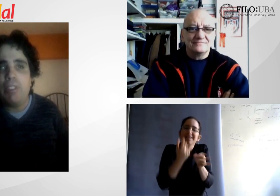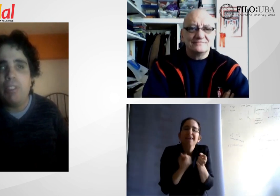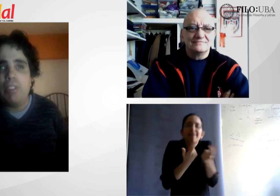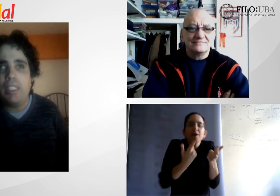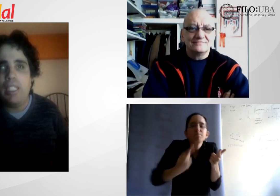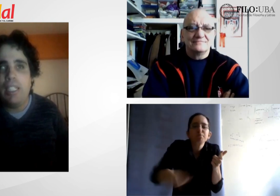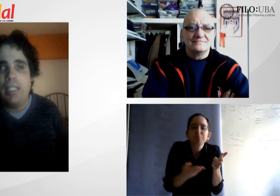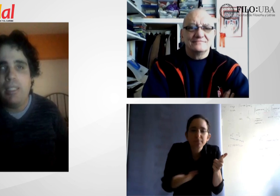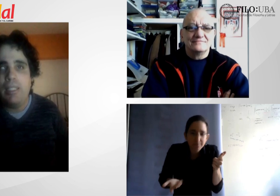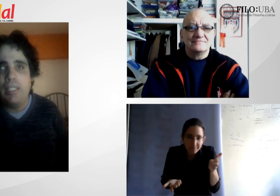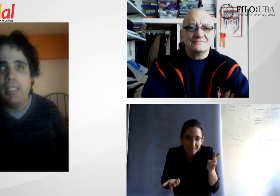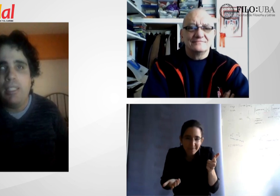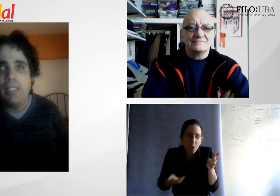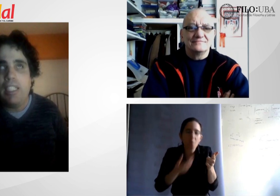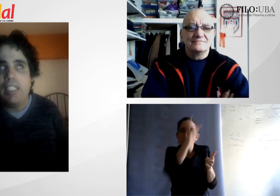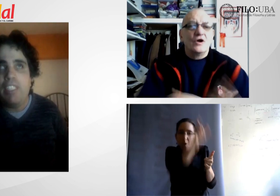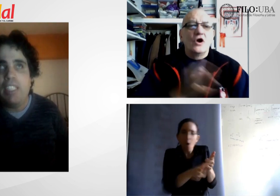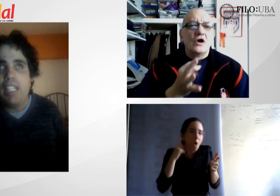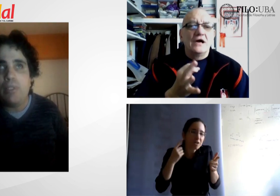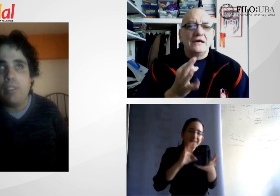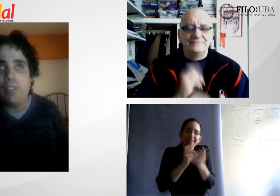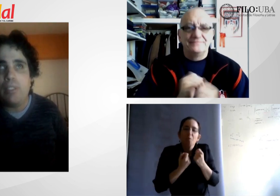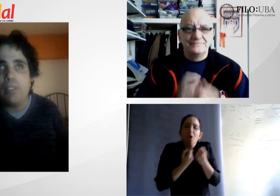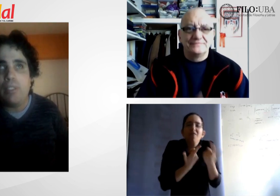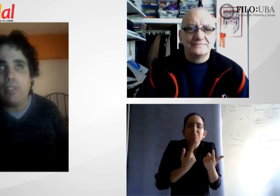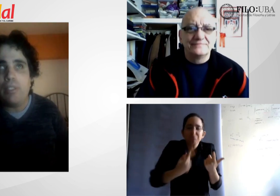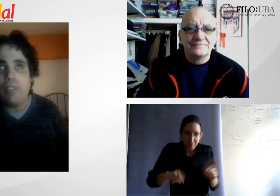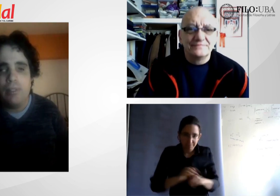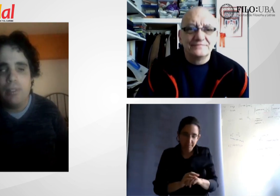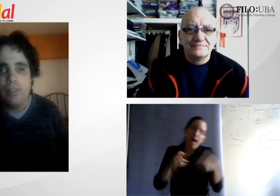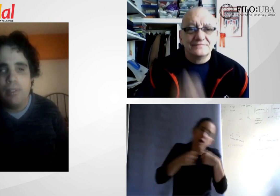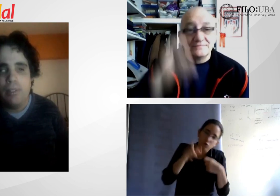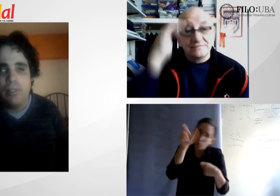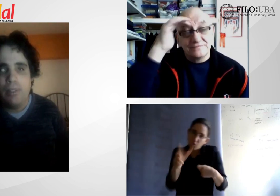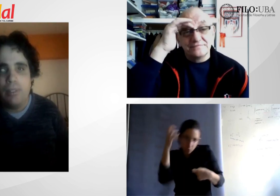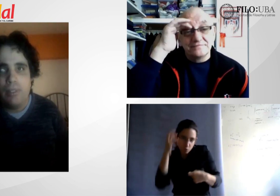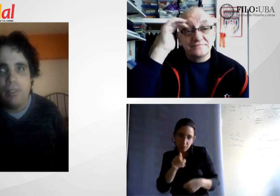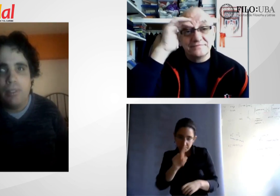las personas oyentes? Y también desde la asociación, digamos, ¿no?